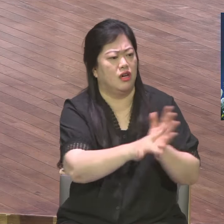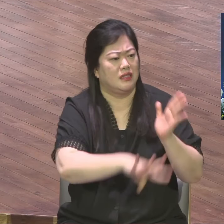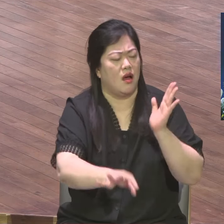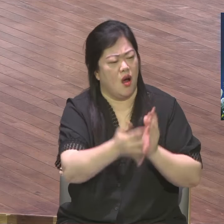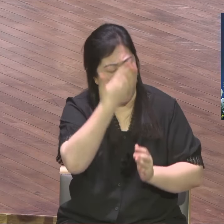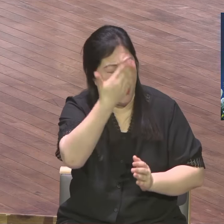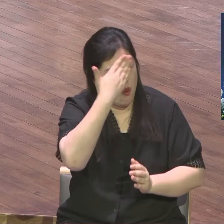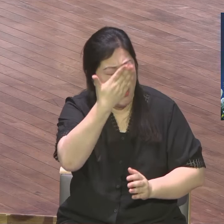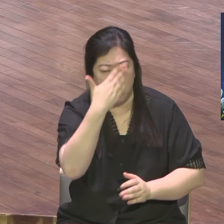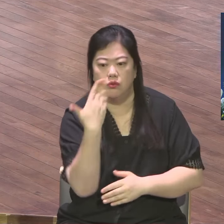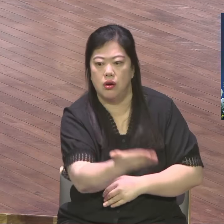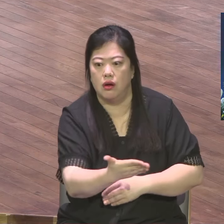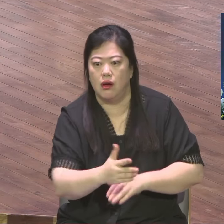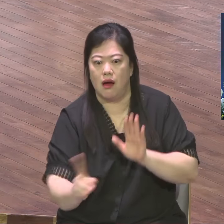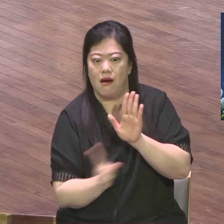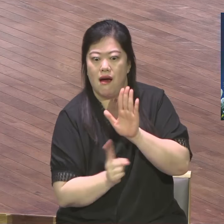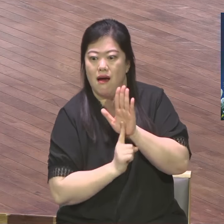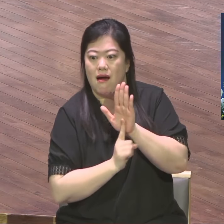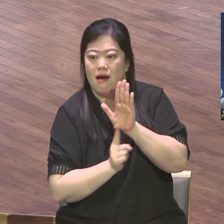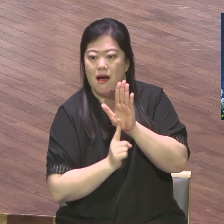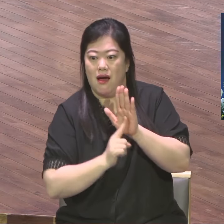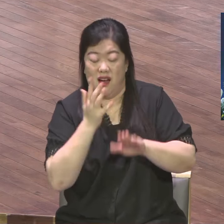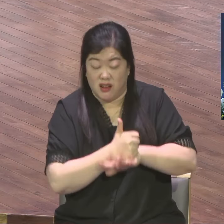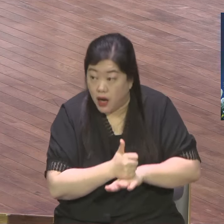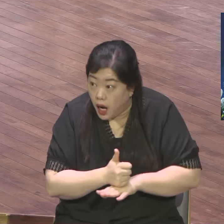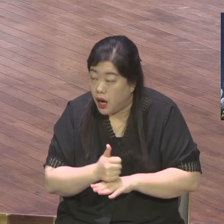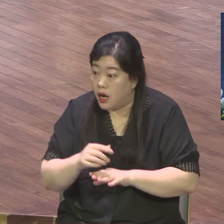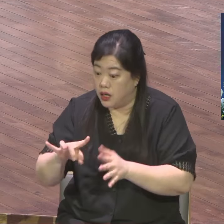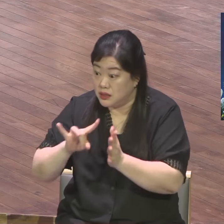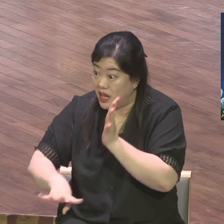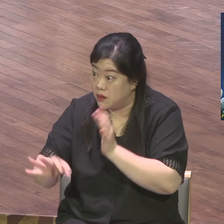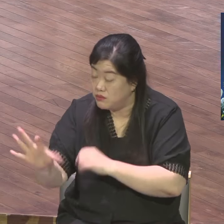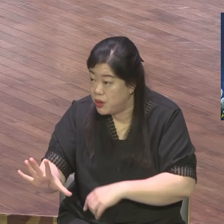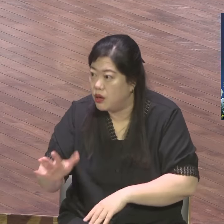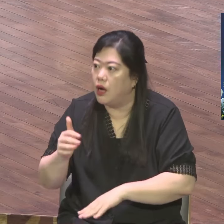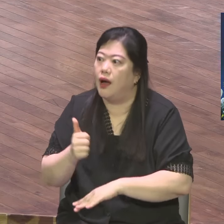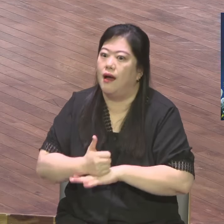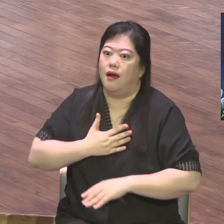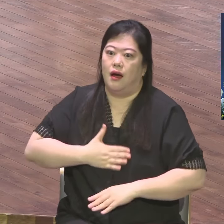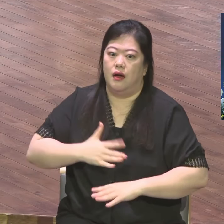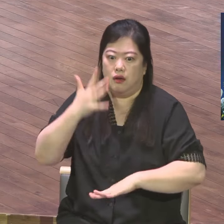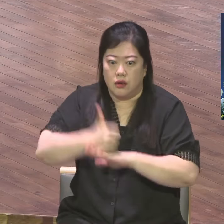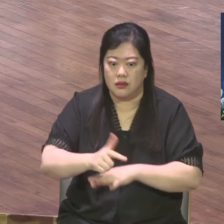정책을 가지고 중국 본토에서 막 그 밀어주려고 애를 쓰는데